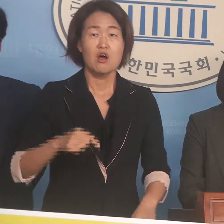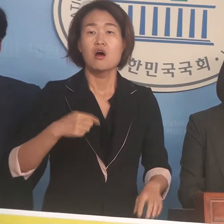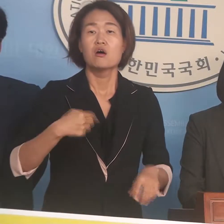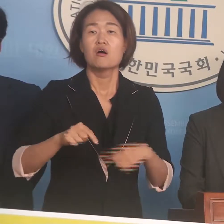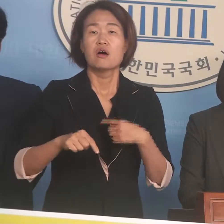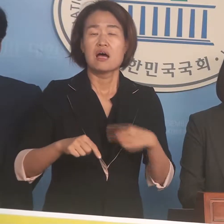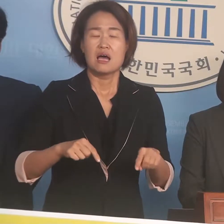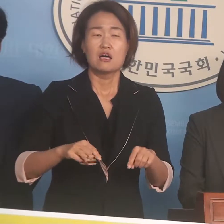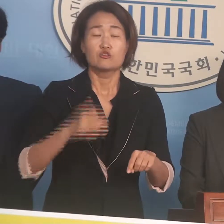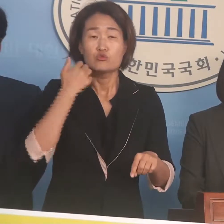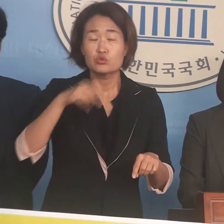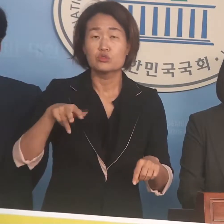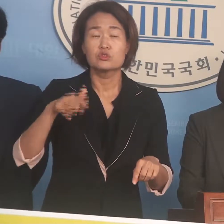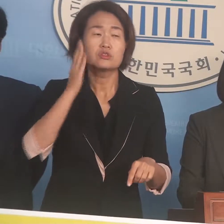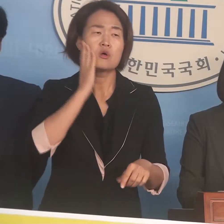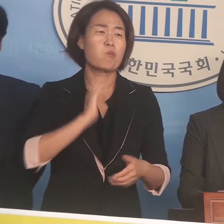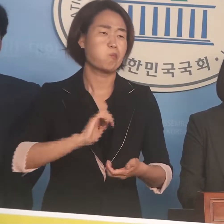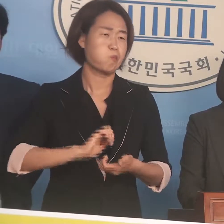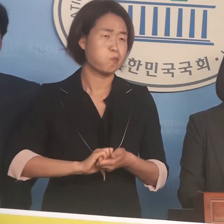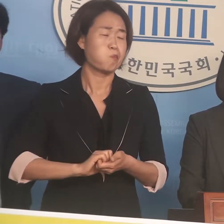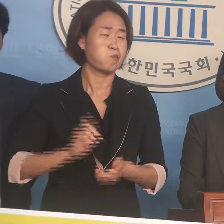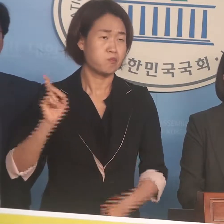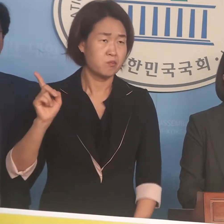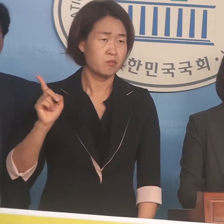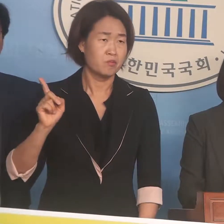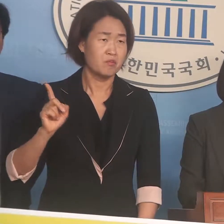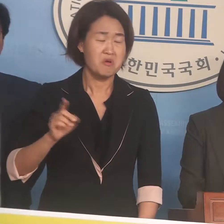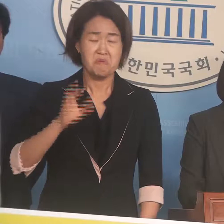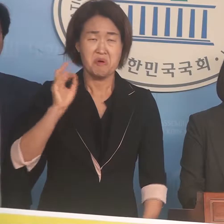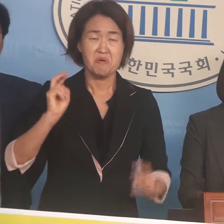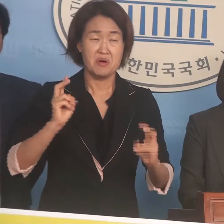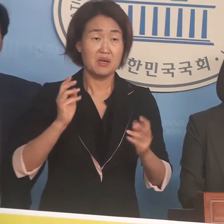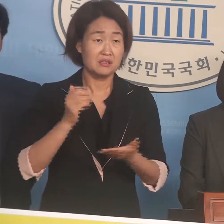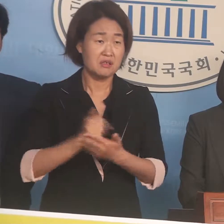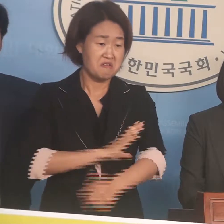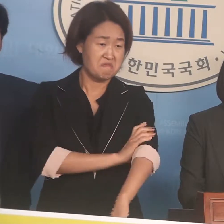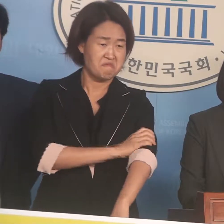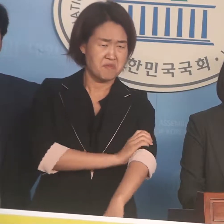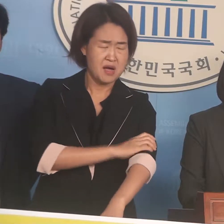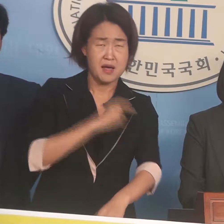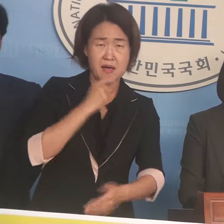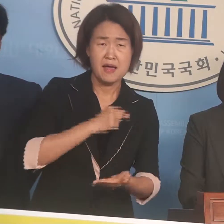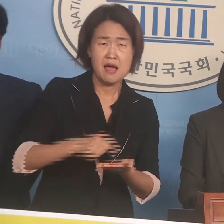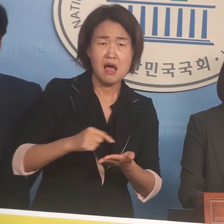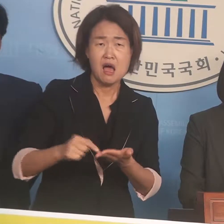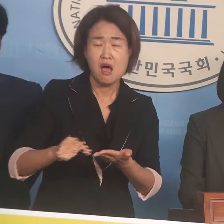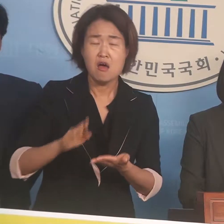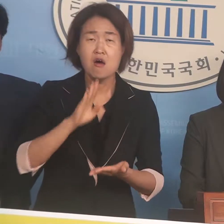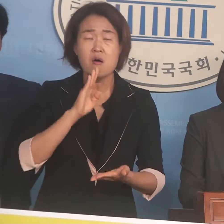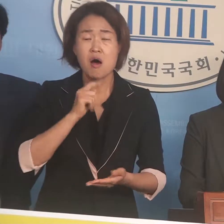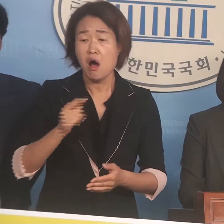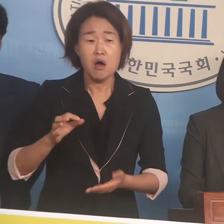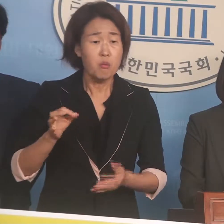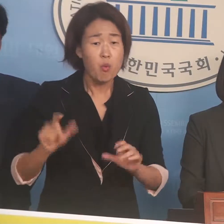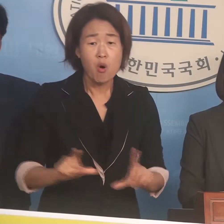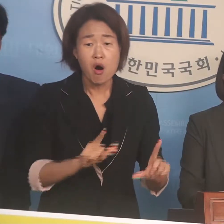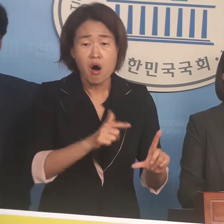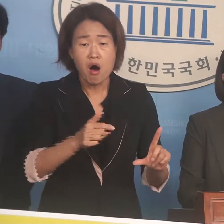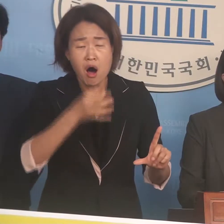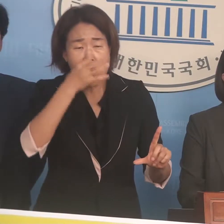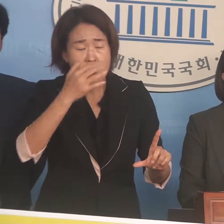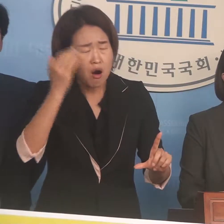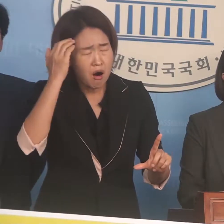정책실장으로 가 있는 청와대, 그 어느 곳도 갑질 피해로 생업을 잃어버린 중소기업인들의